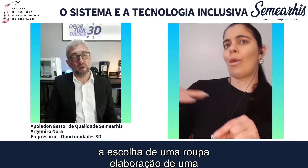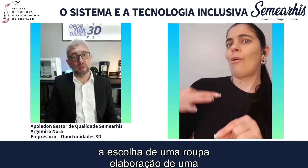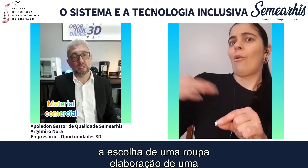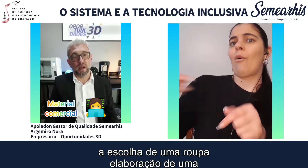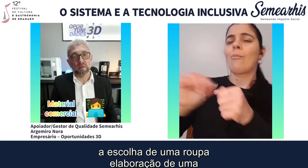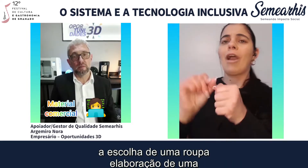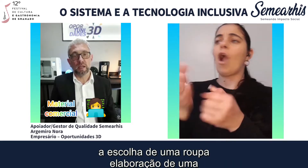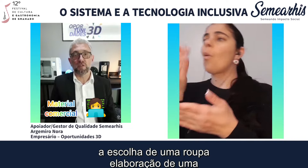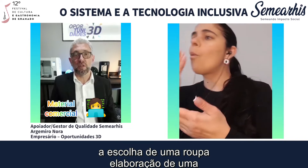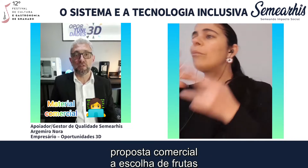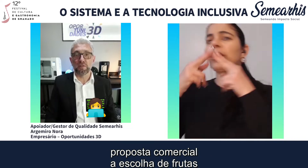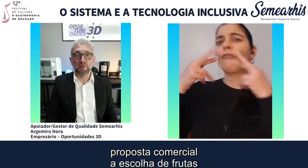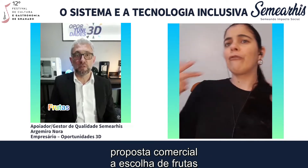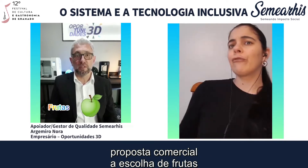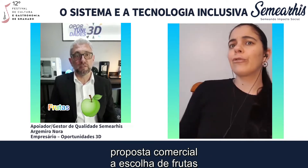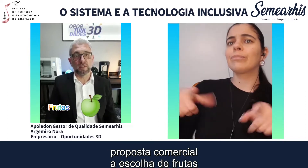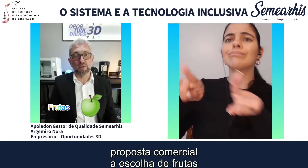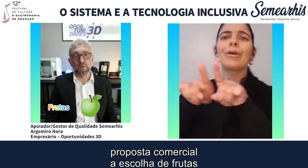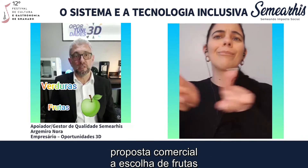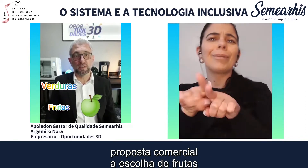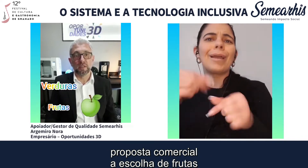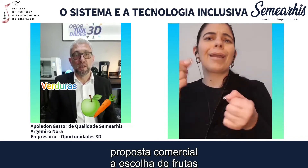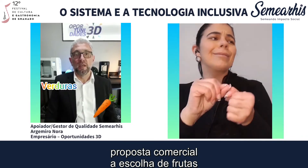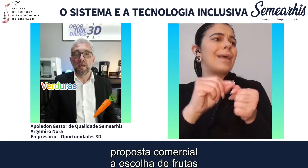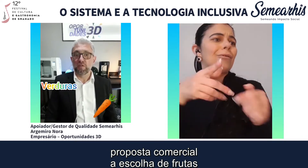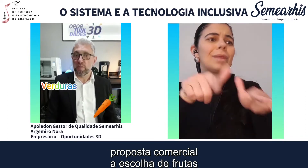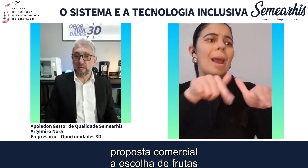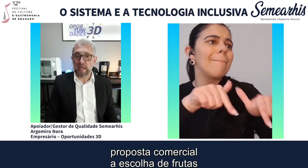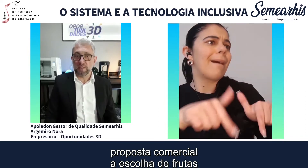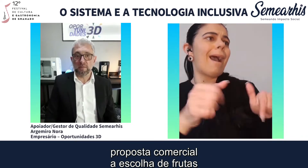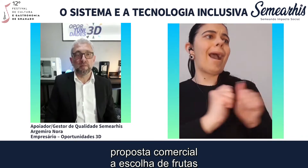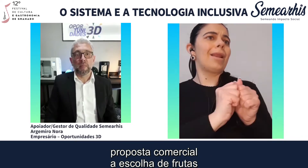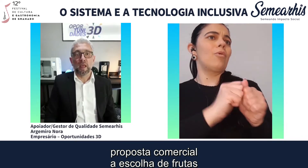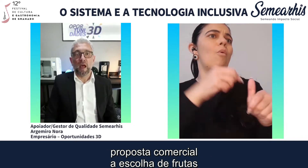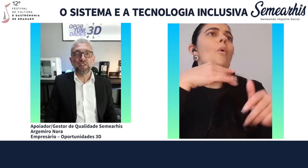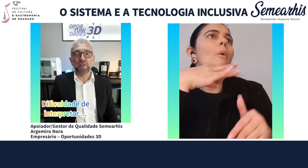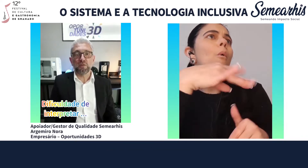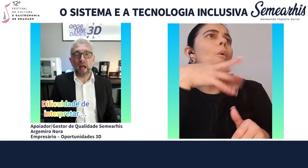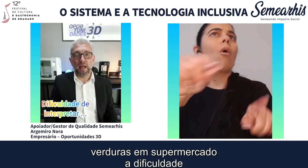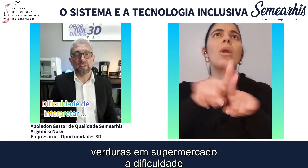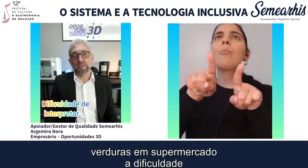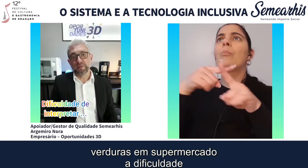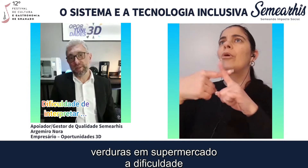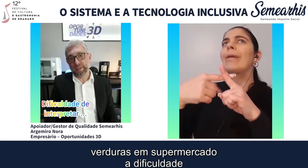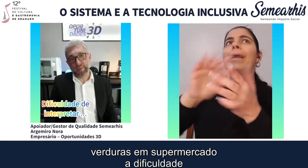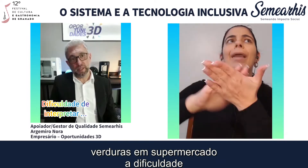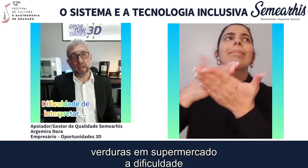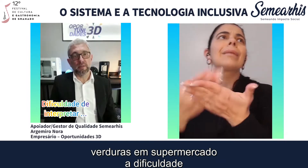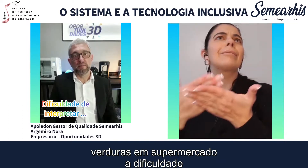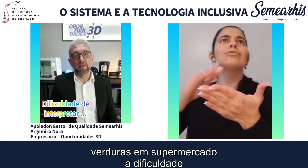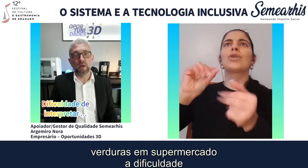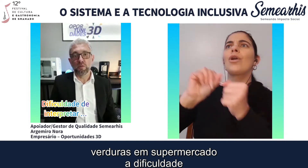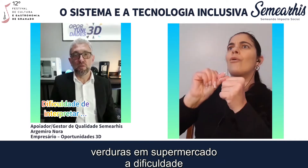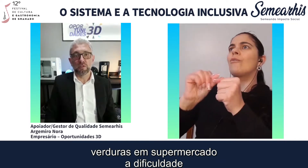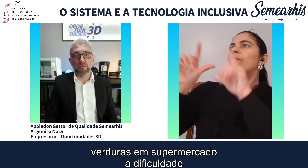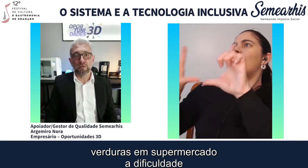proposta comercial, a escolha de frutas, verduras em um supermercado, a dificuldade de interpretar